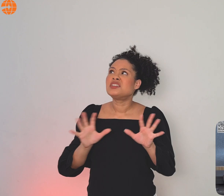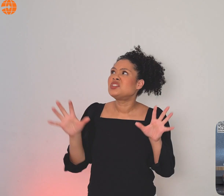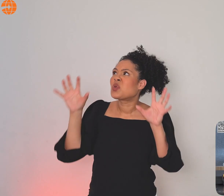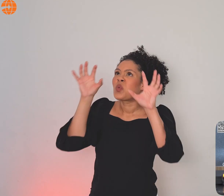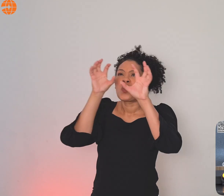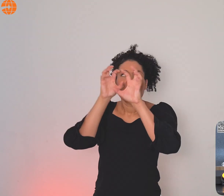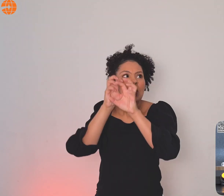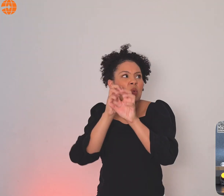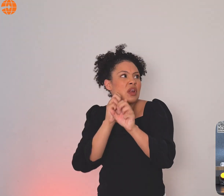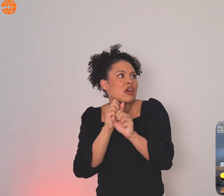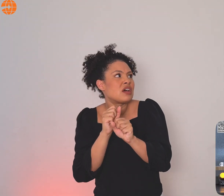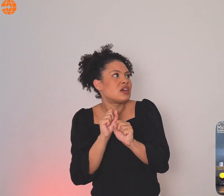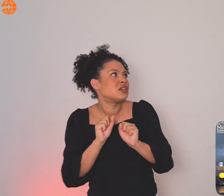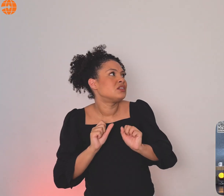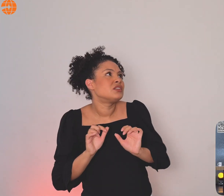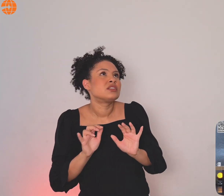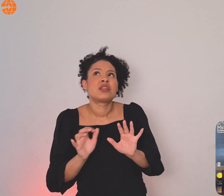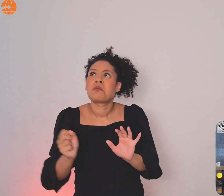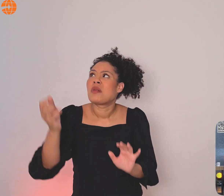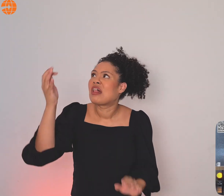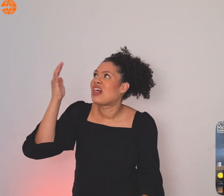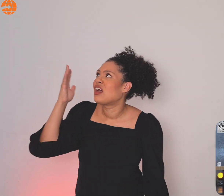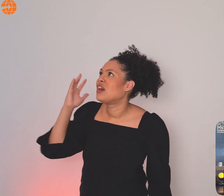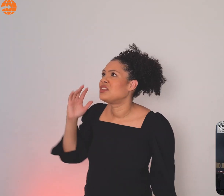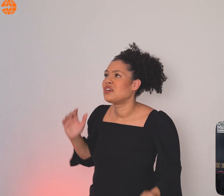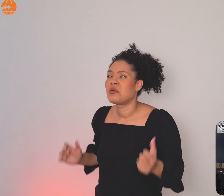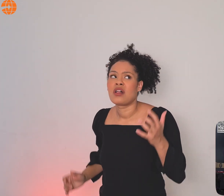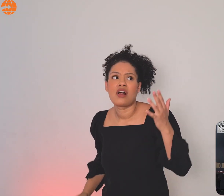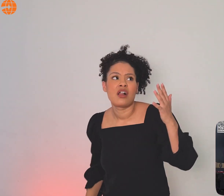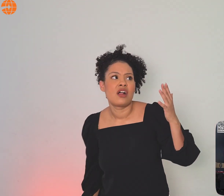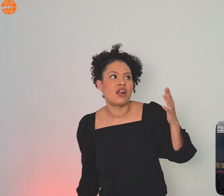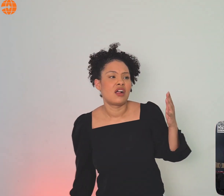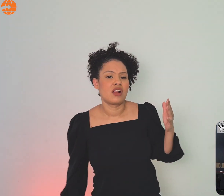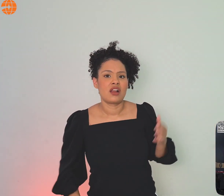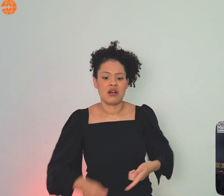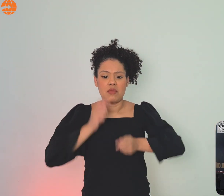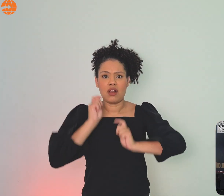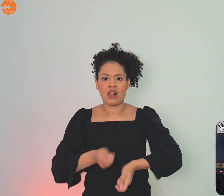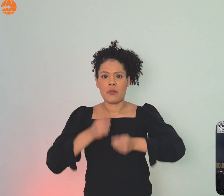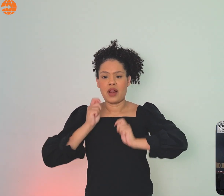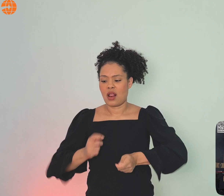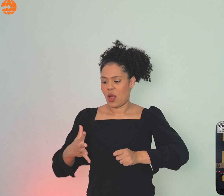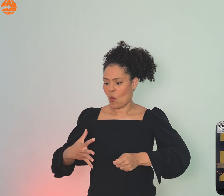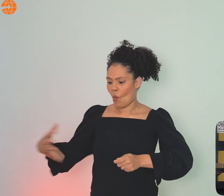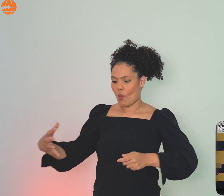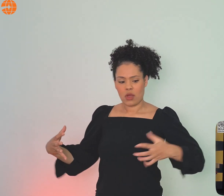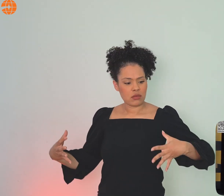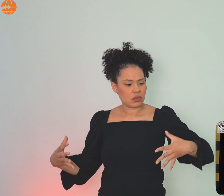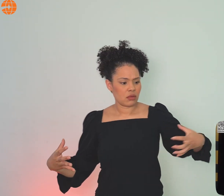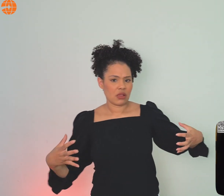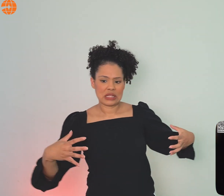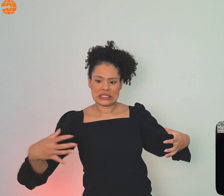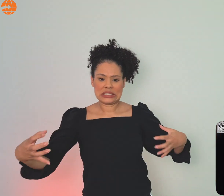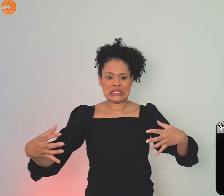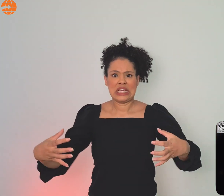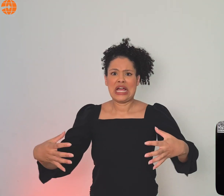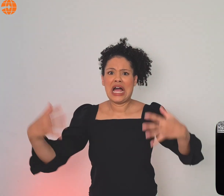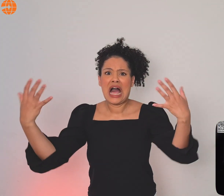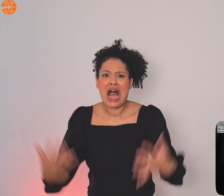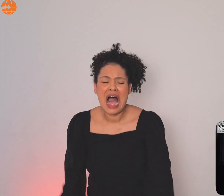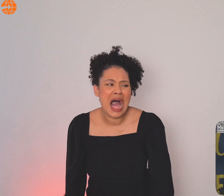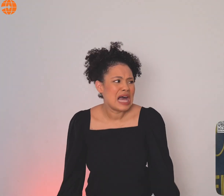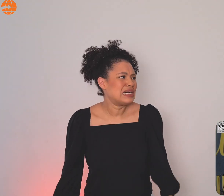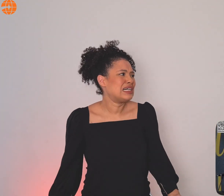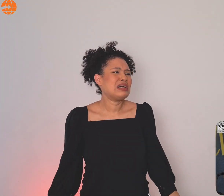começaram a soltar, e os carros foram ficando agarrados no fundo do Mar Vermelho. E então eles começaram a gritar: